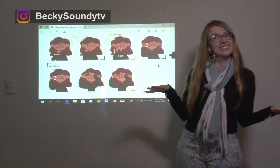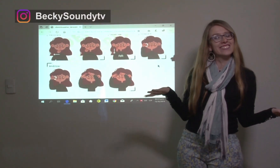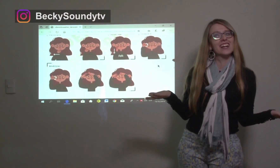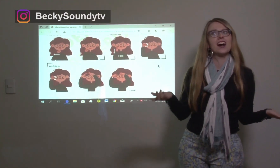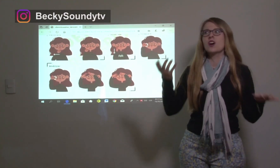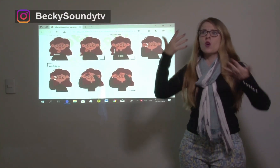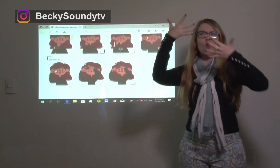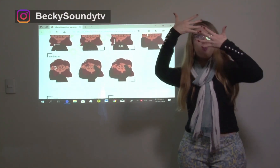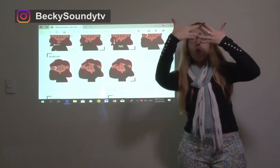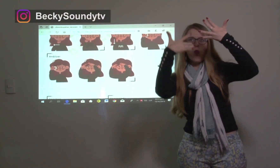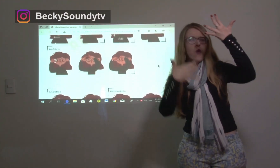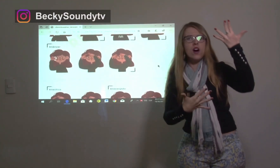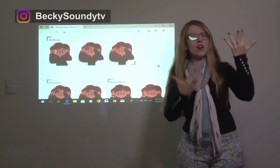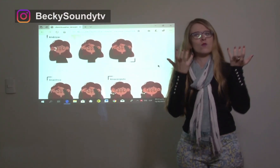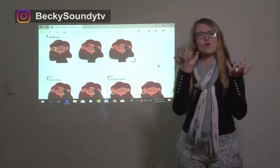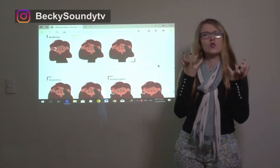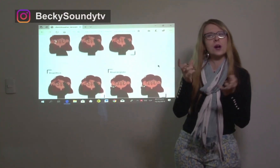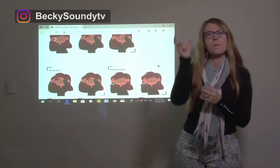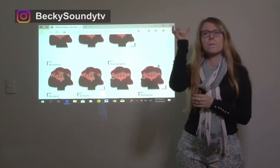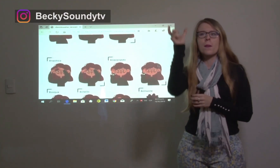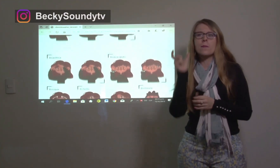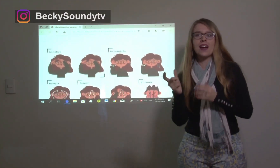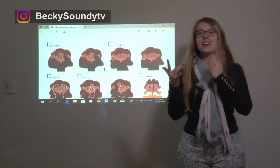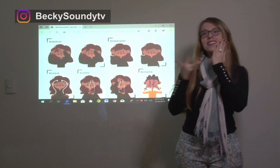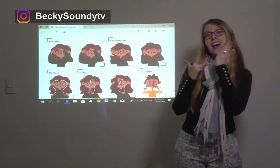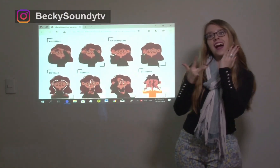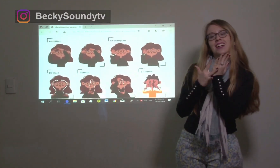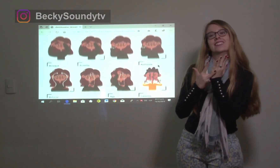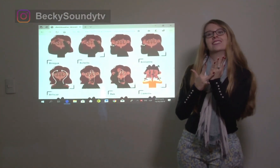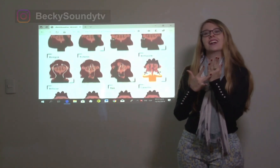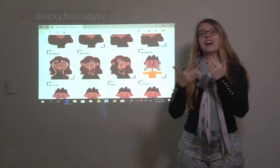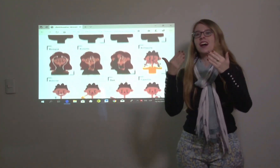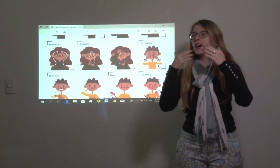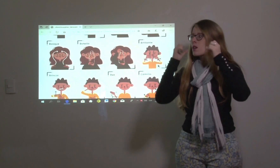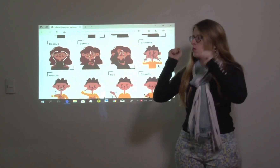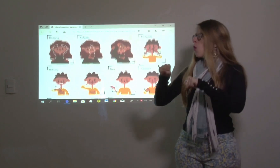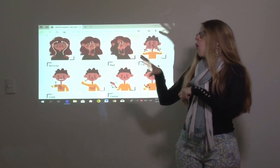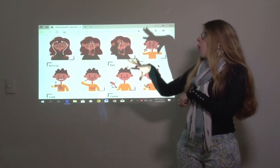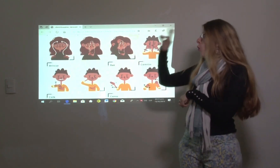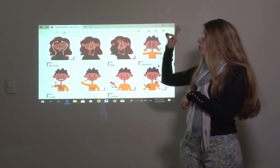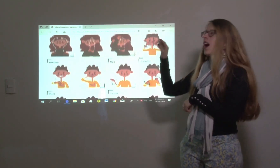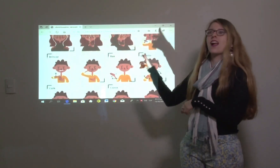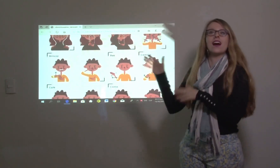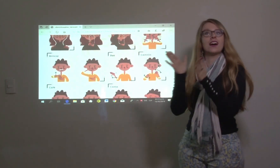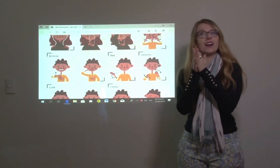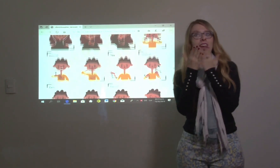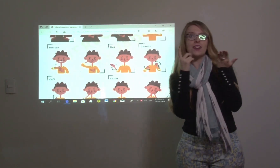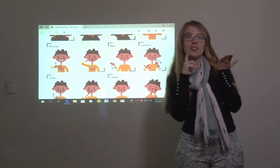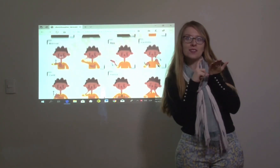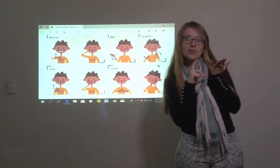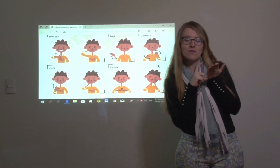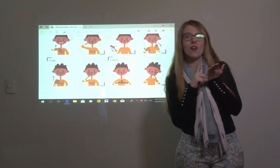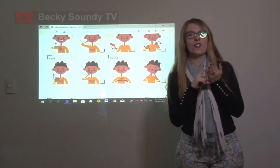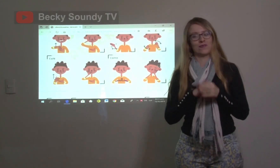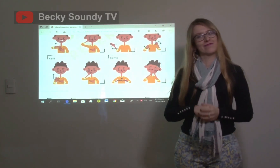¿Ven? Son muchas, muchas palabras técnicas. Podemos